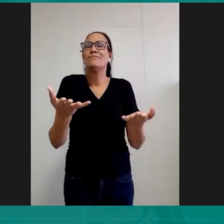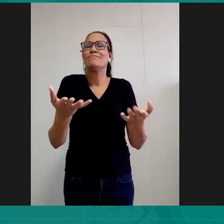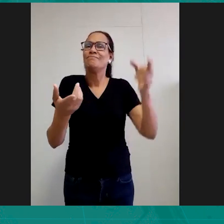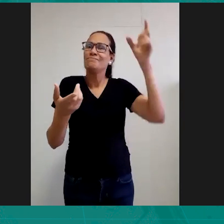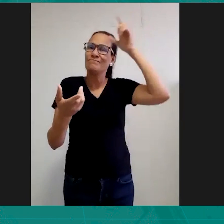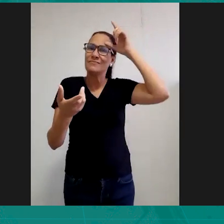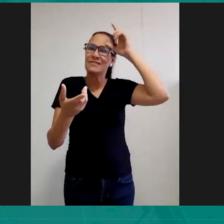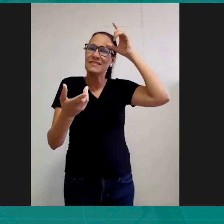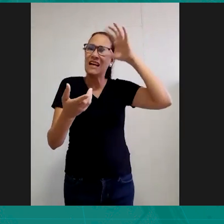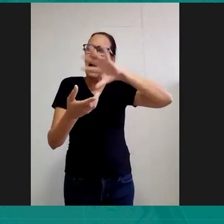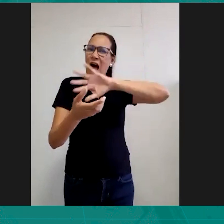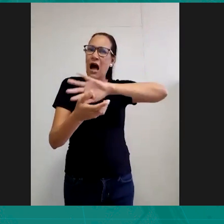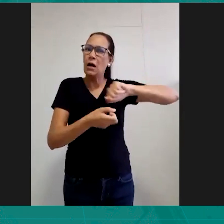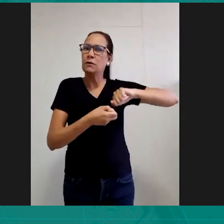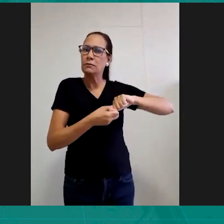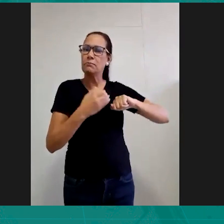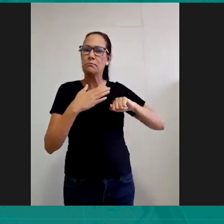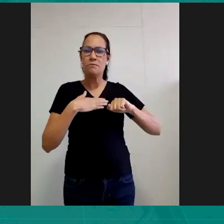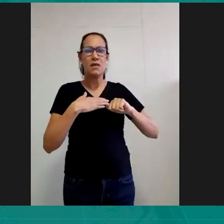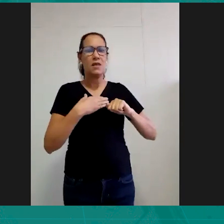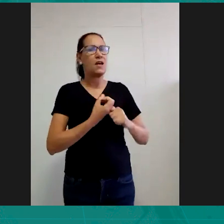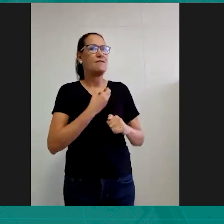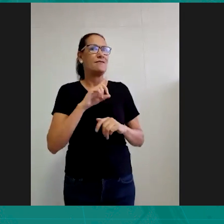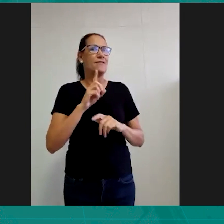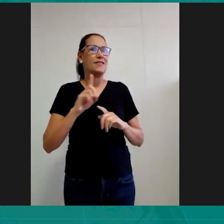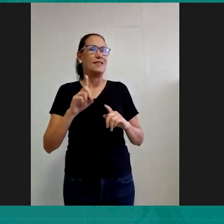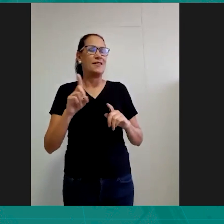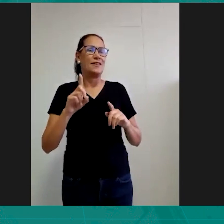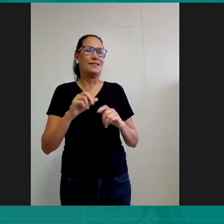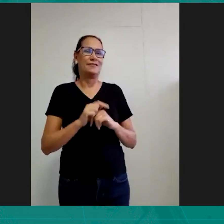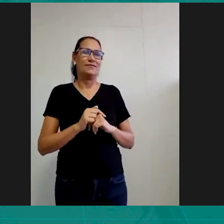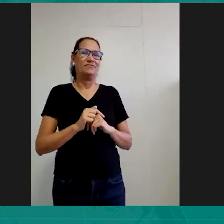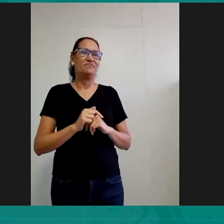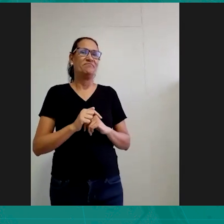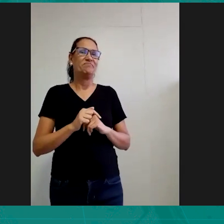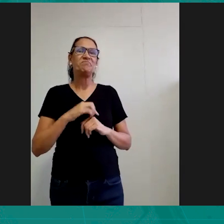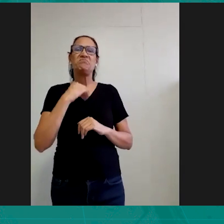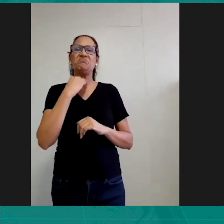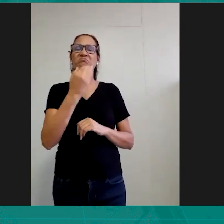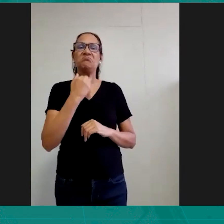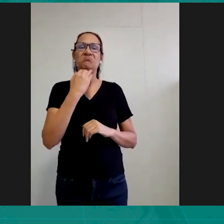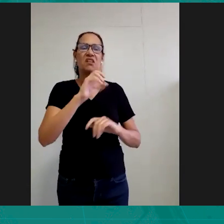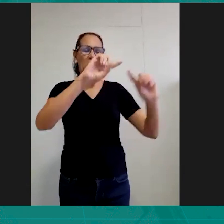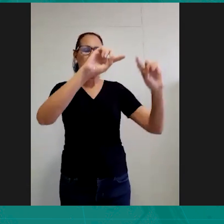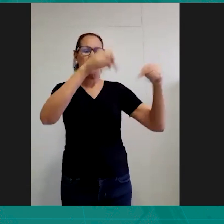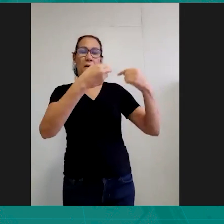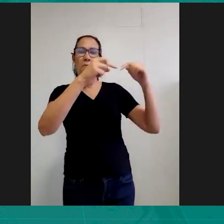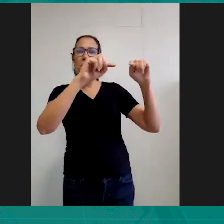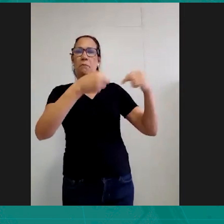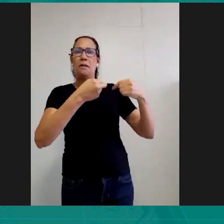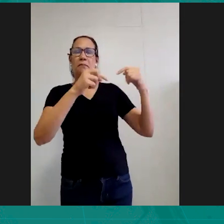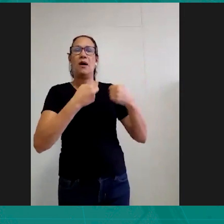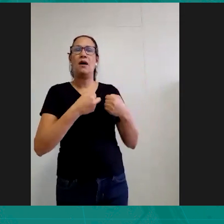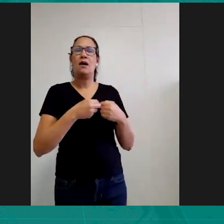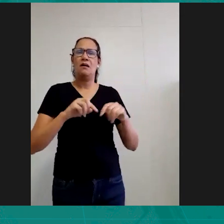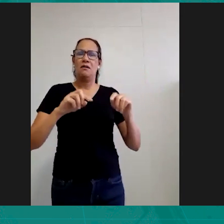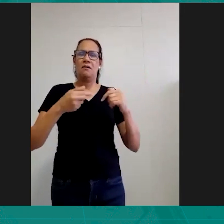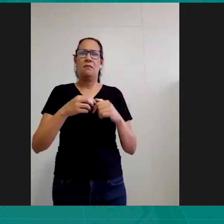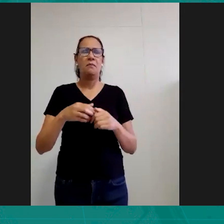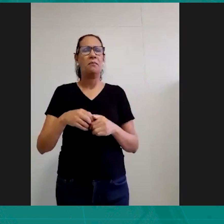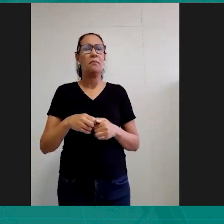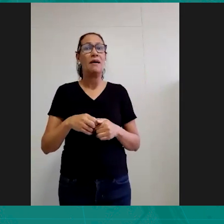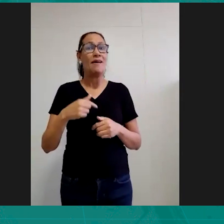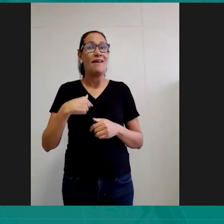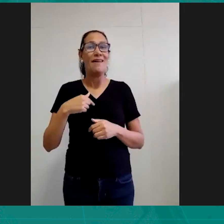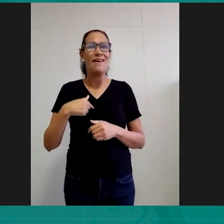né? Aí versículo 18, ninguém a tira de mim. Pelo contrário, eu espontaneamente a dou.